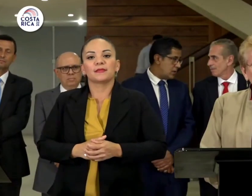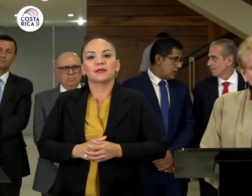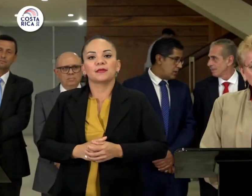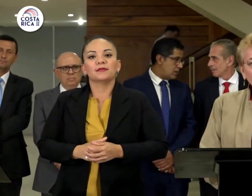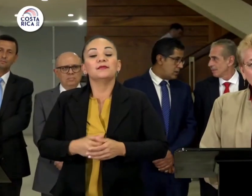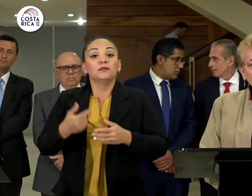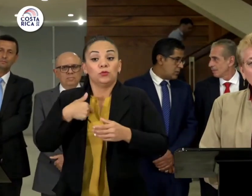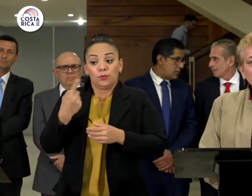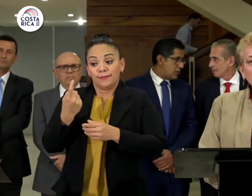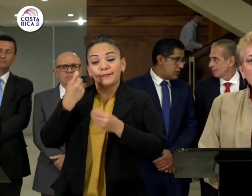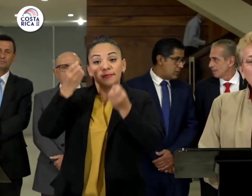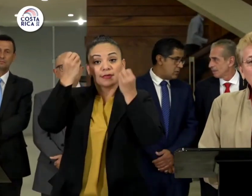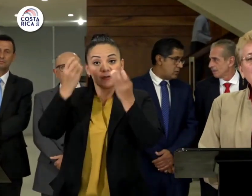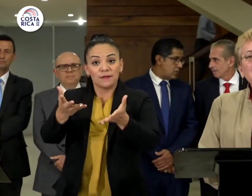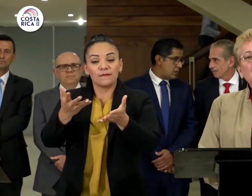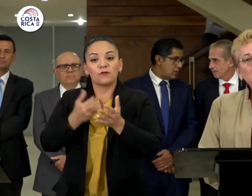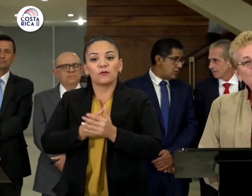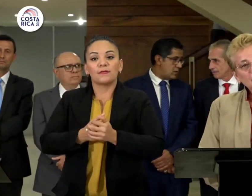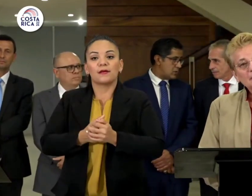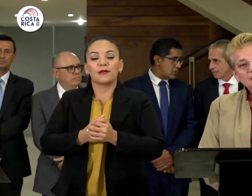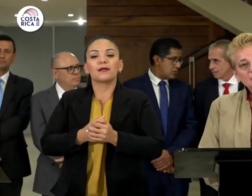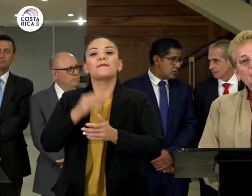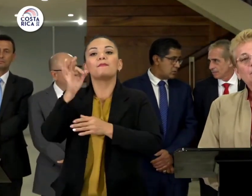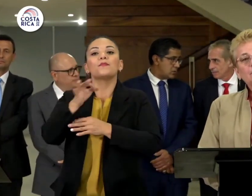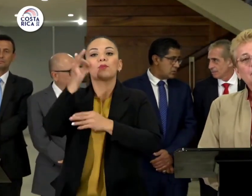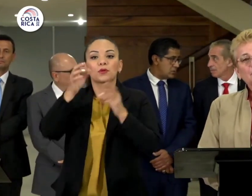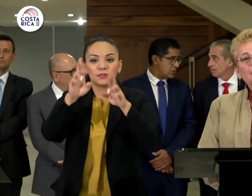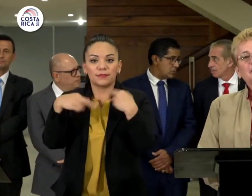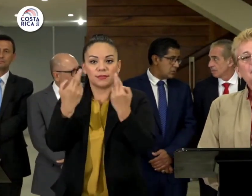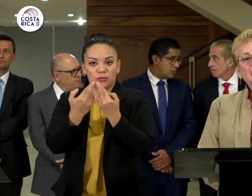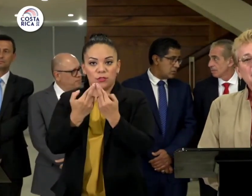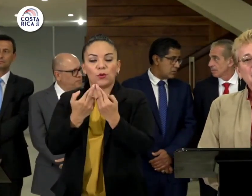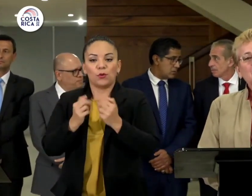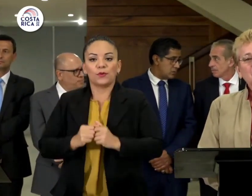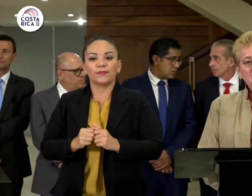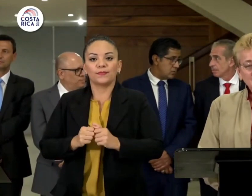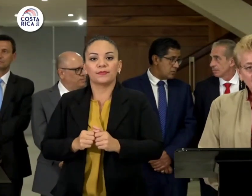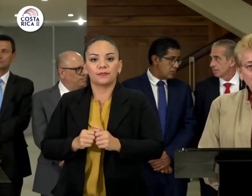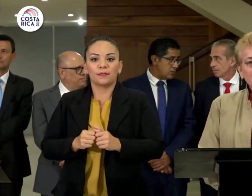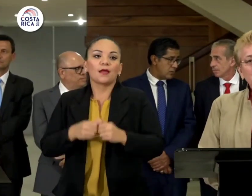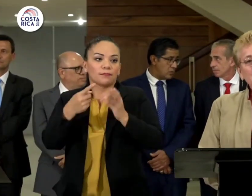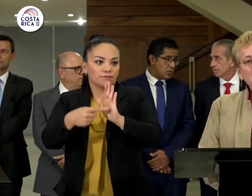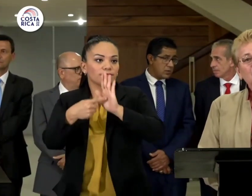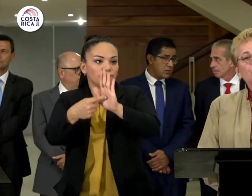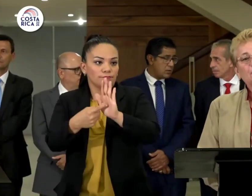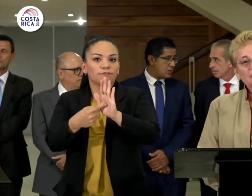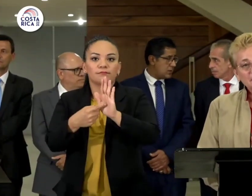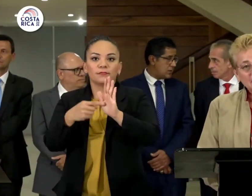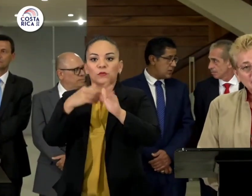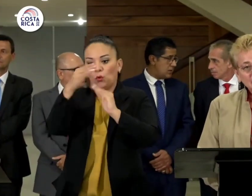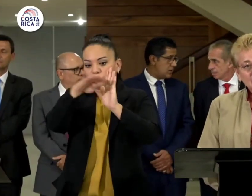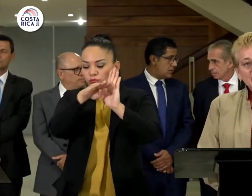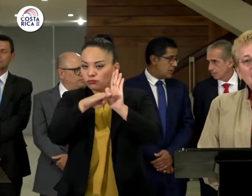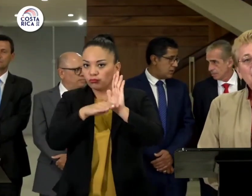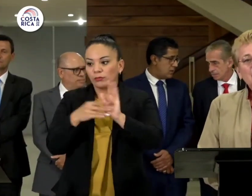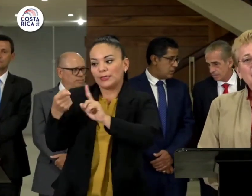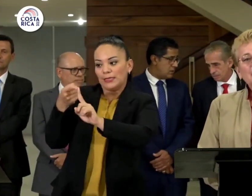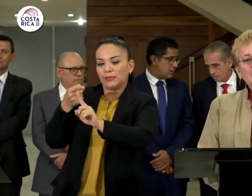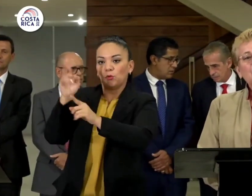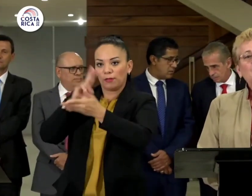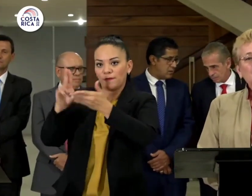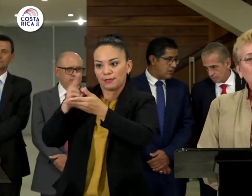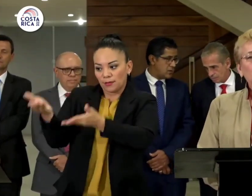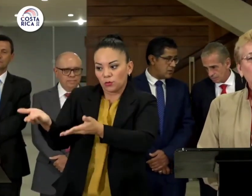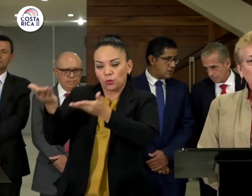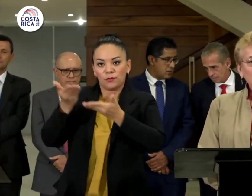Yo acabo de informar que en la próxima sesión vamos a terminar la presentación que tienen las universidades para